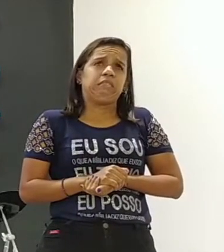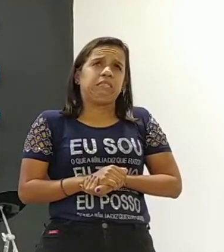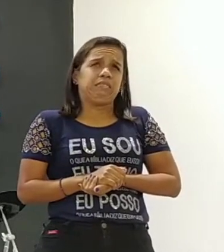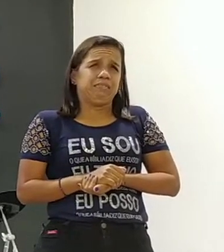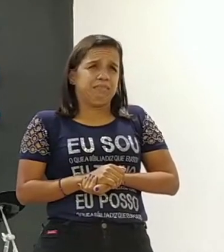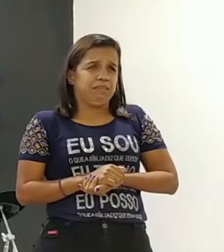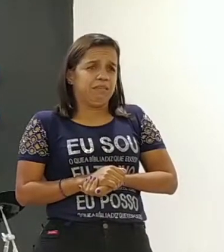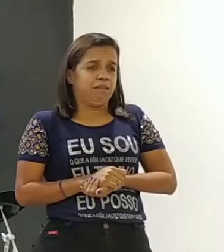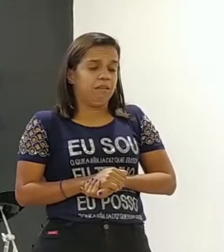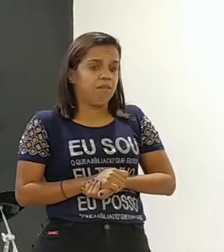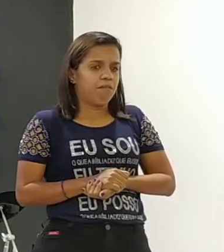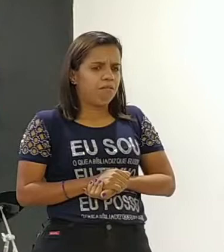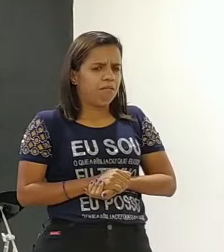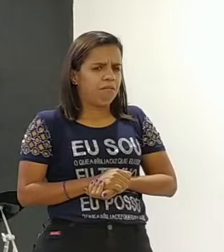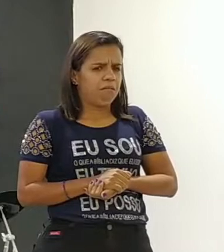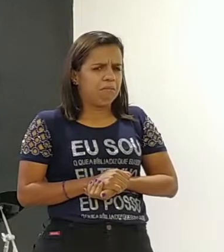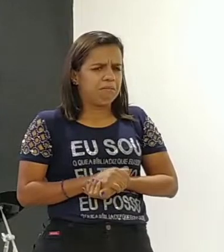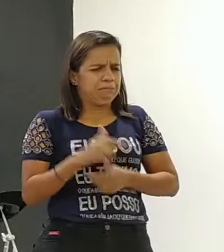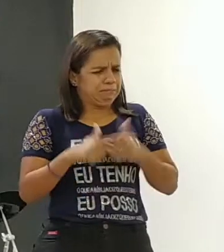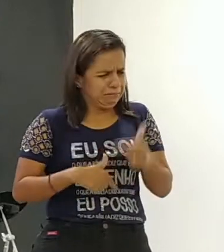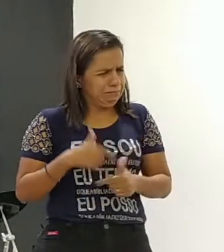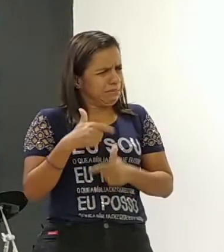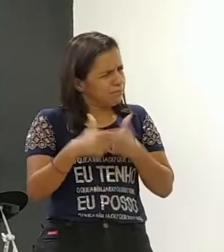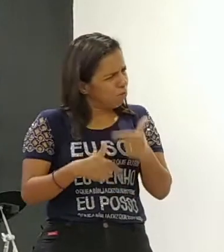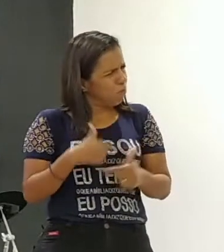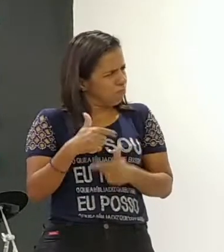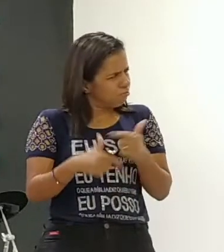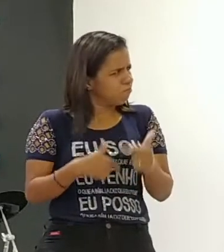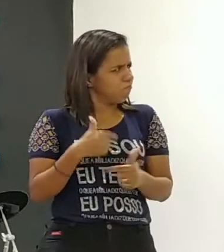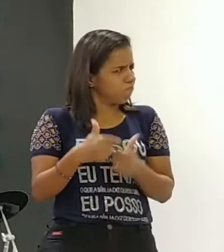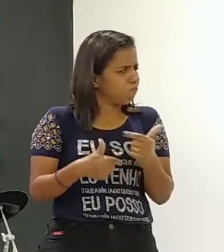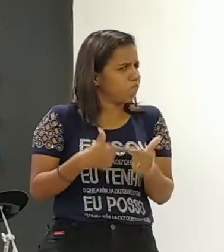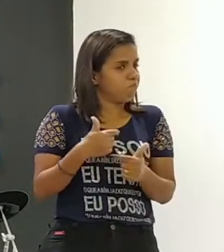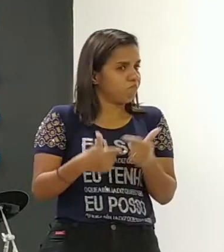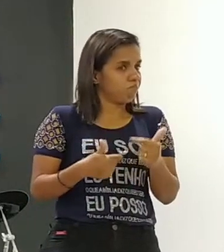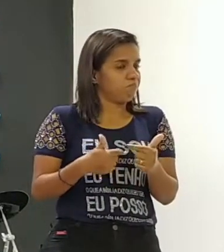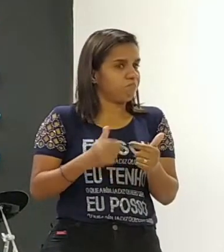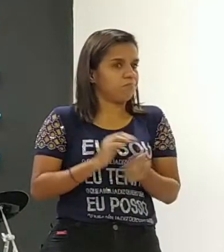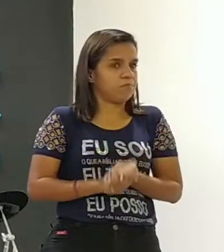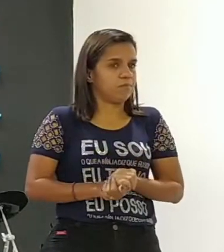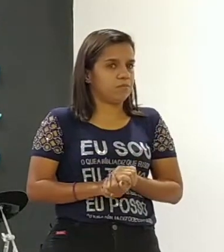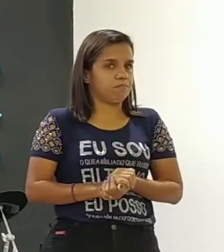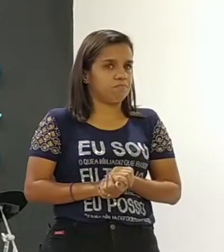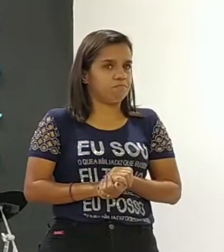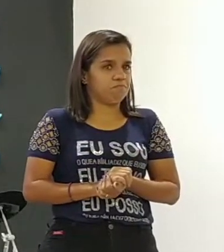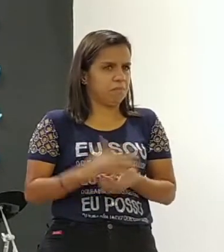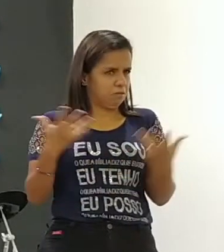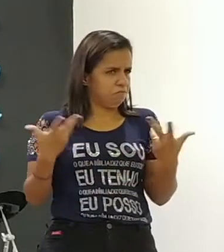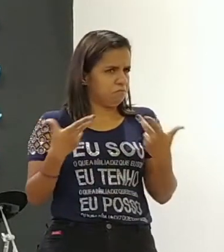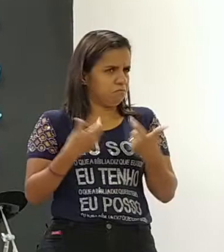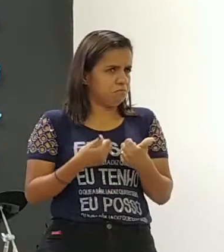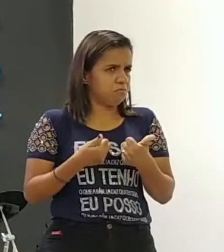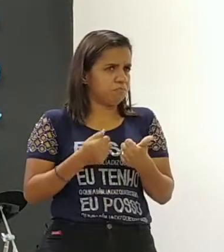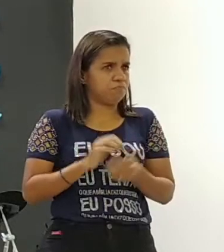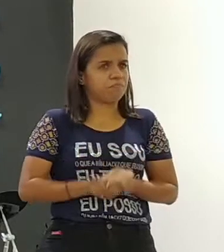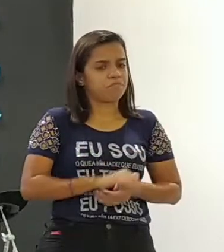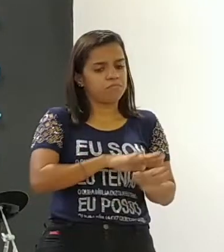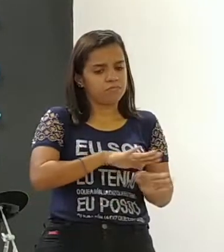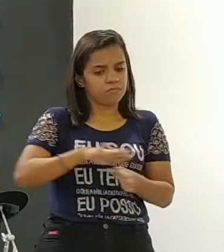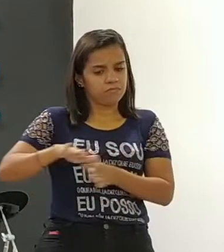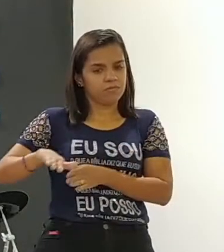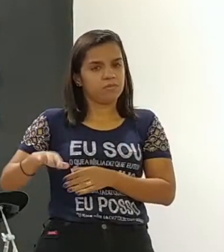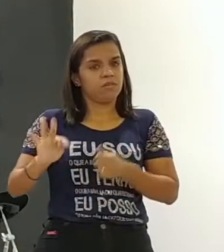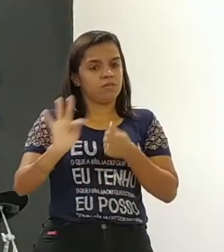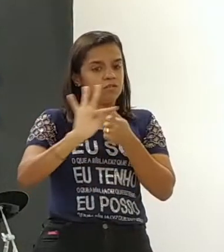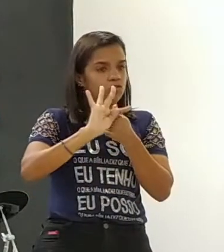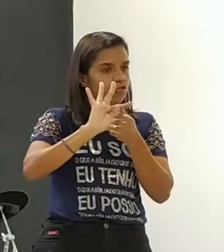vale a pena tanta luta? Tiago capítulo 1, versículo 2. Tiago